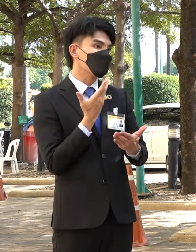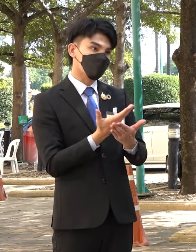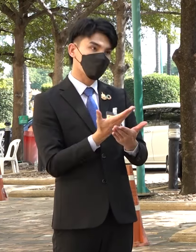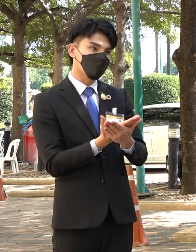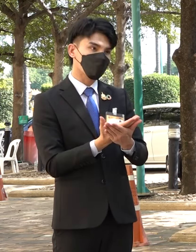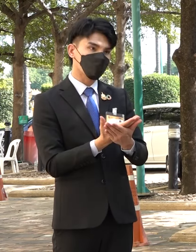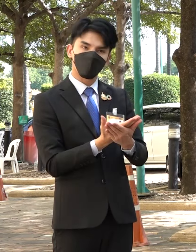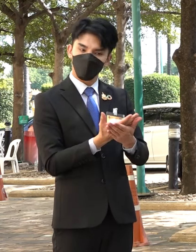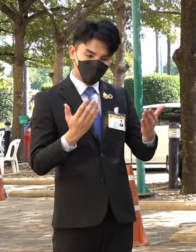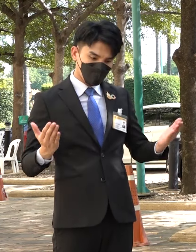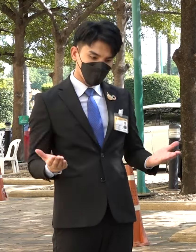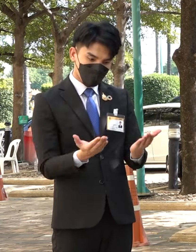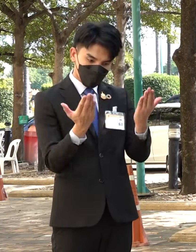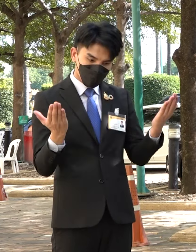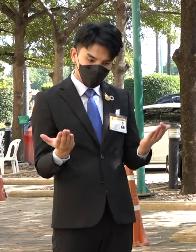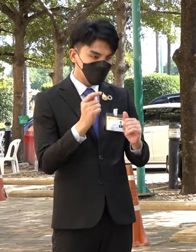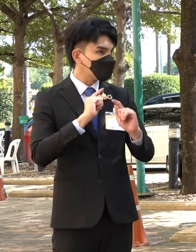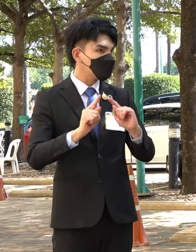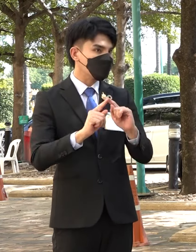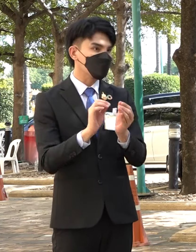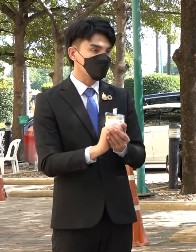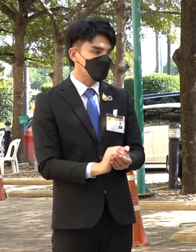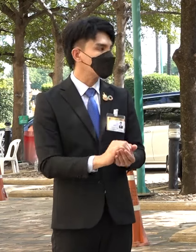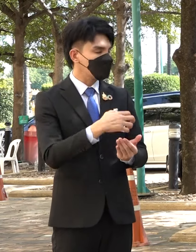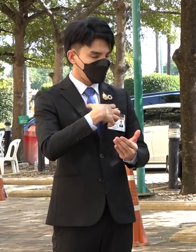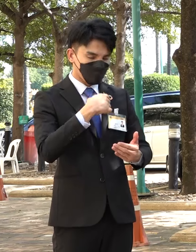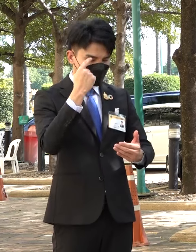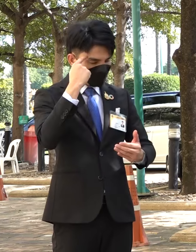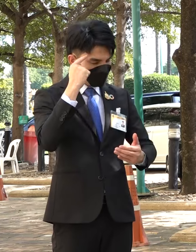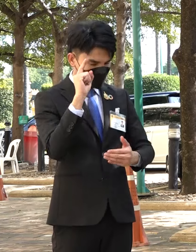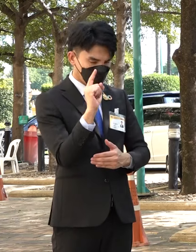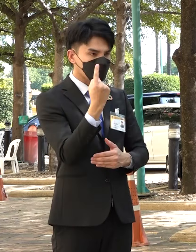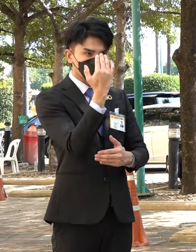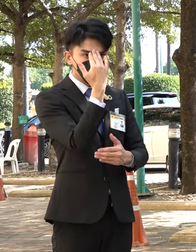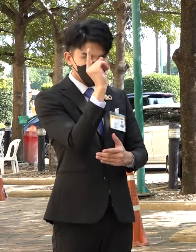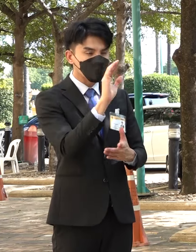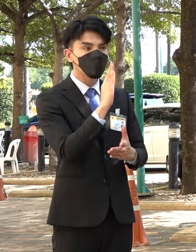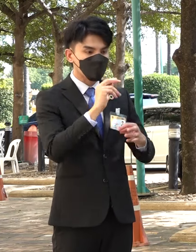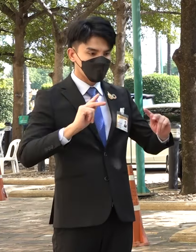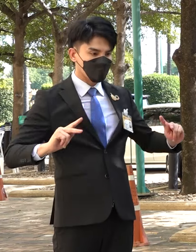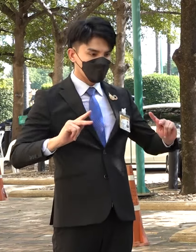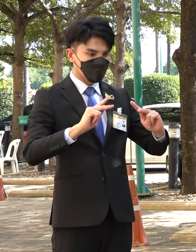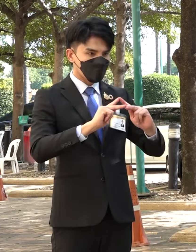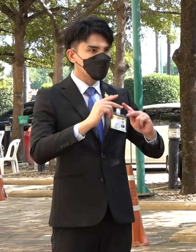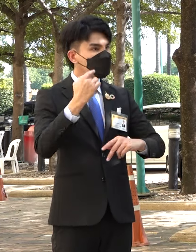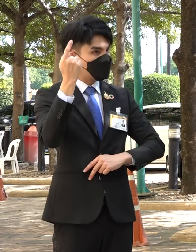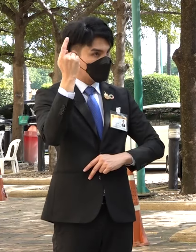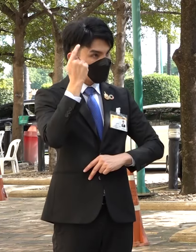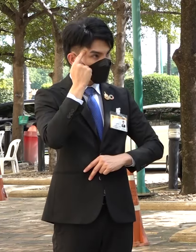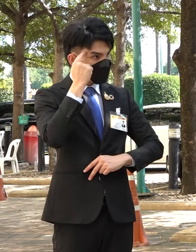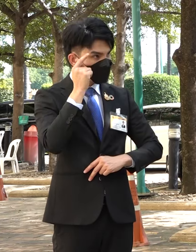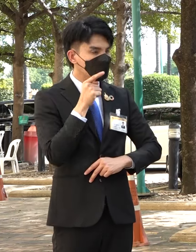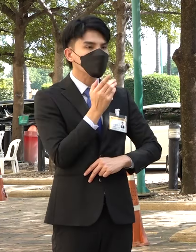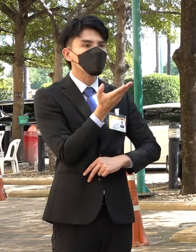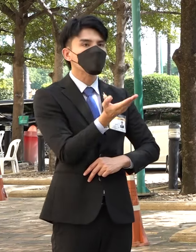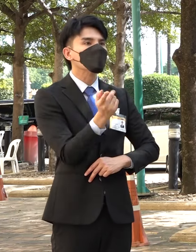ได้รับเงินสนับสนุนจากหลายๆฝ่ายนั้นขอให้คิดใหม่นะครับเพราะว่าถ้าหากว่ากระทรวงพม.ได้รับแจ้งเบาะแสก็คง